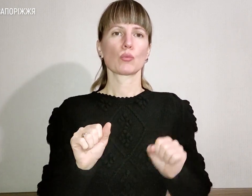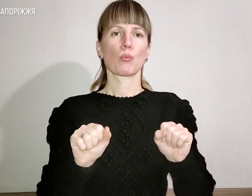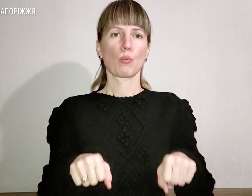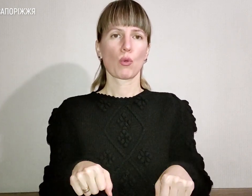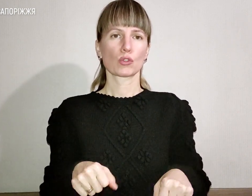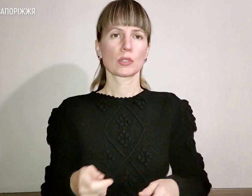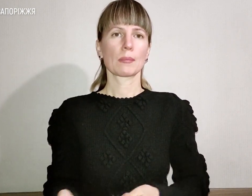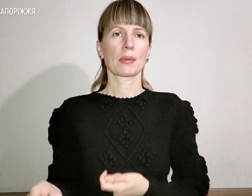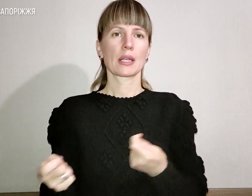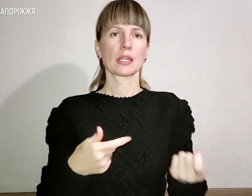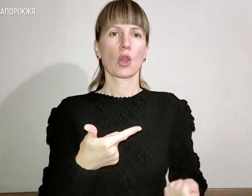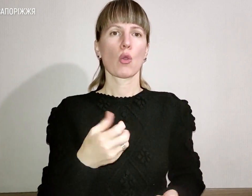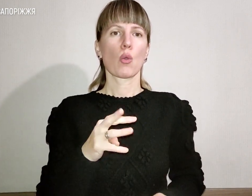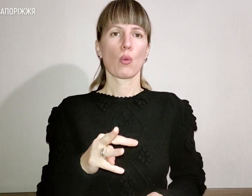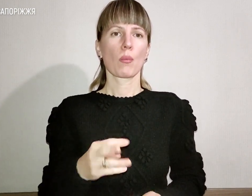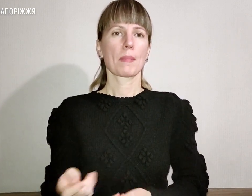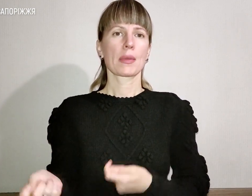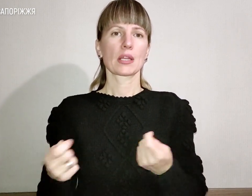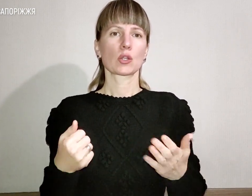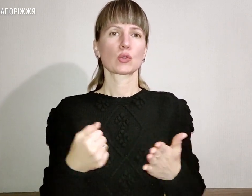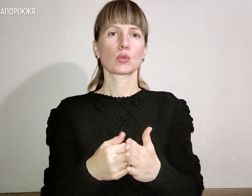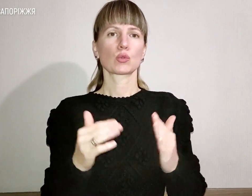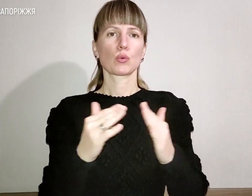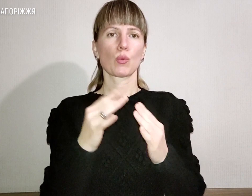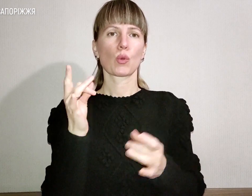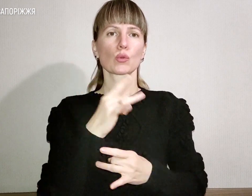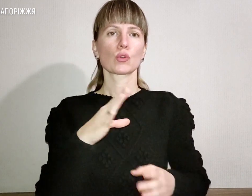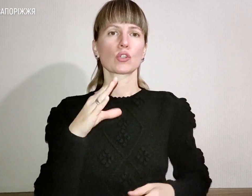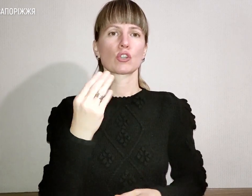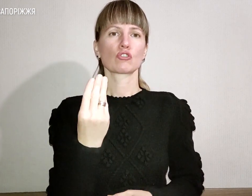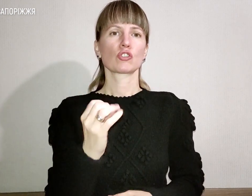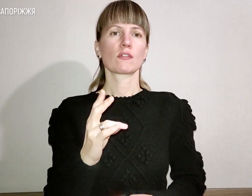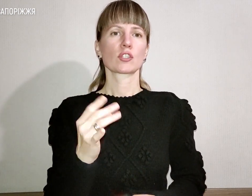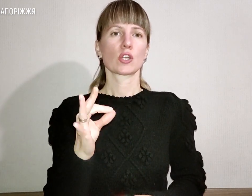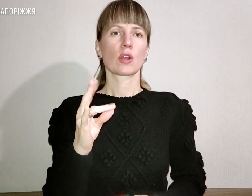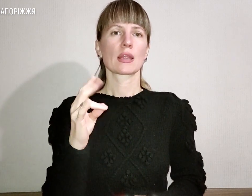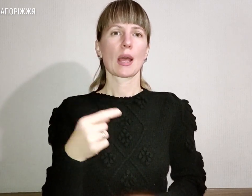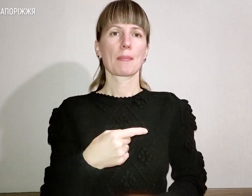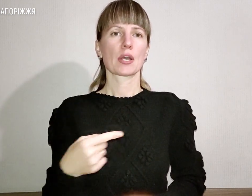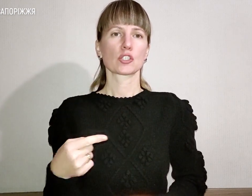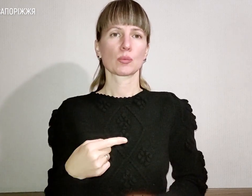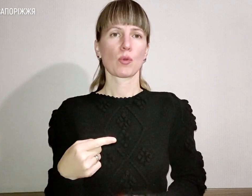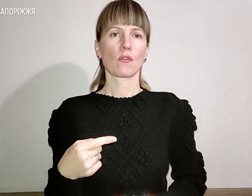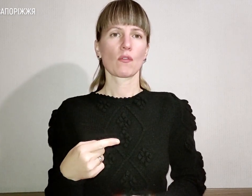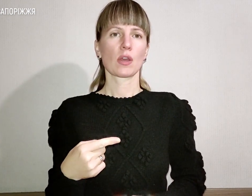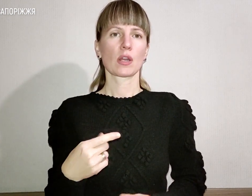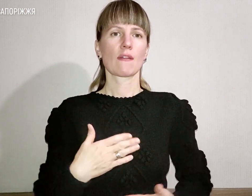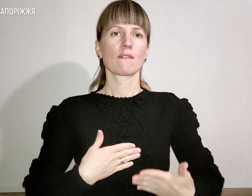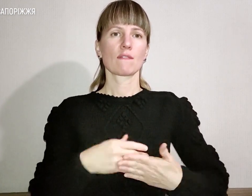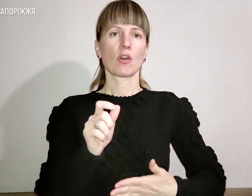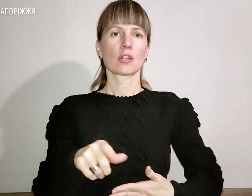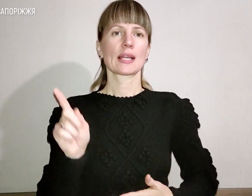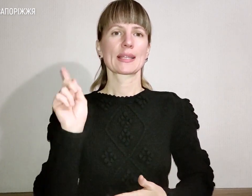принести гуманітарну підтримку до будинку культури Шевченка на перший поверх. Волонтери там працюватимуть